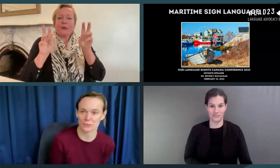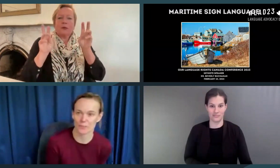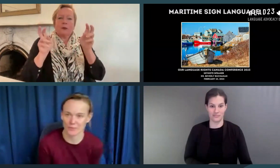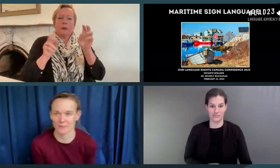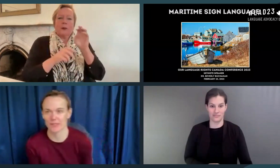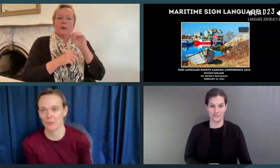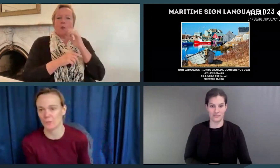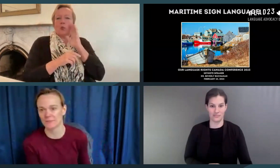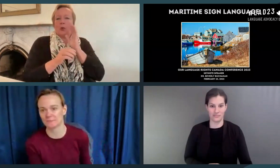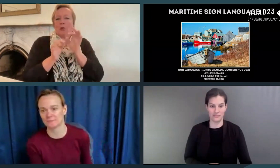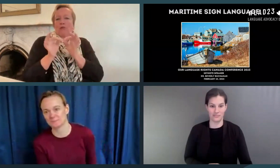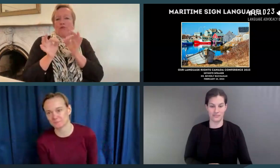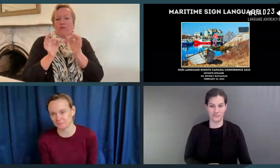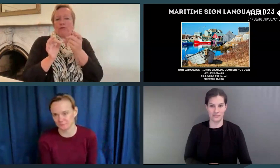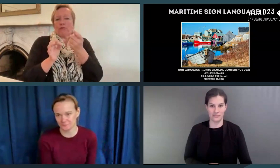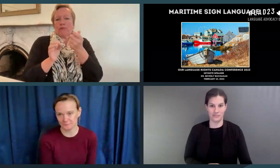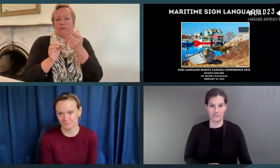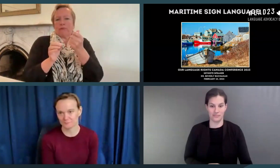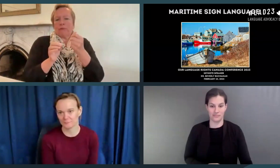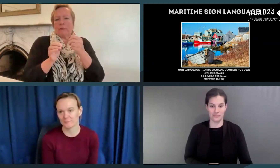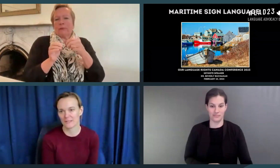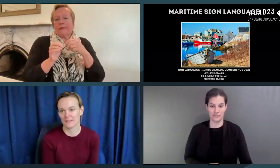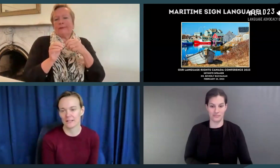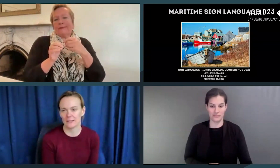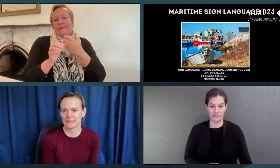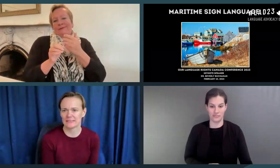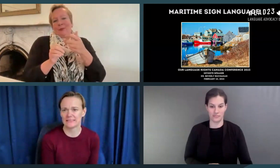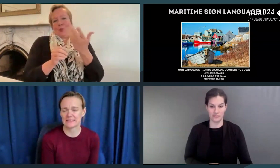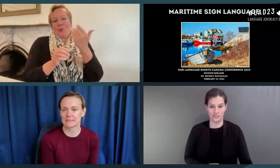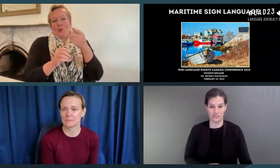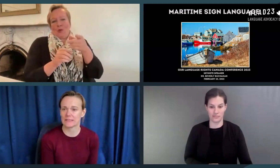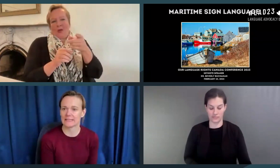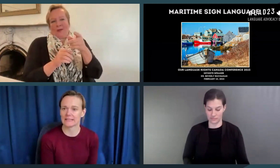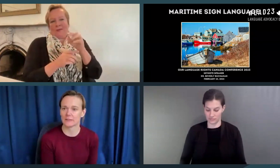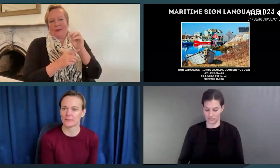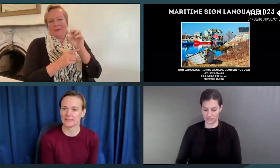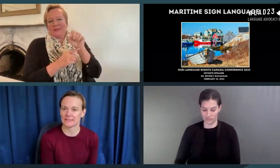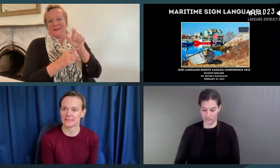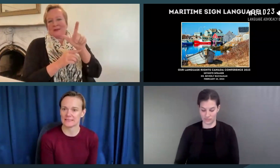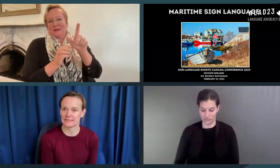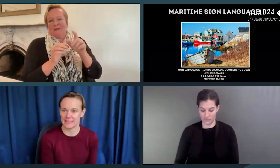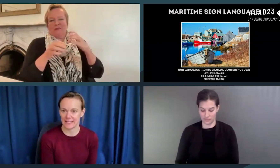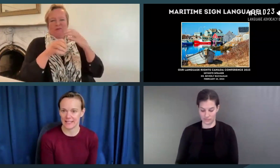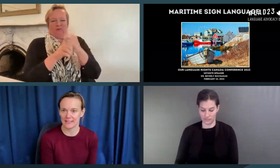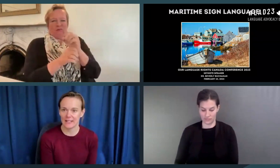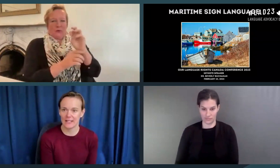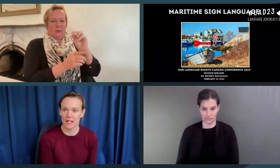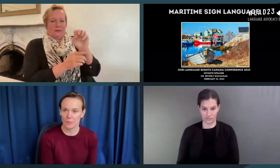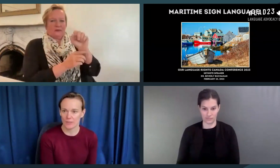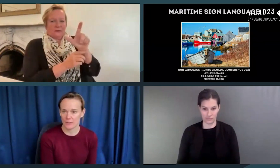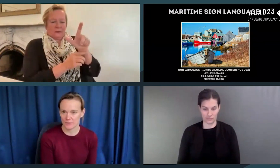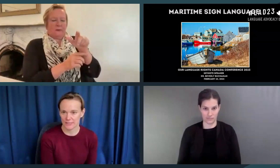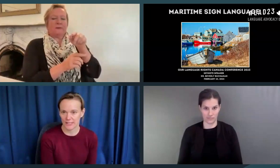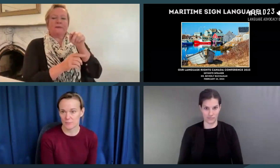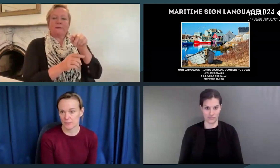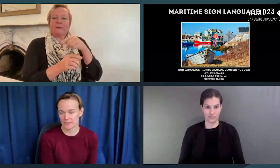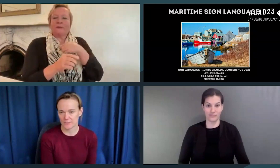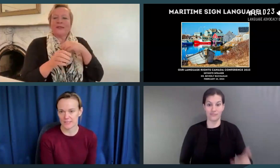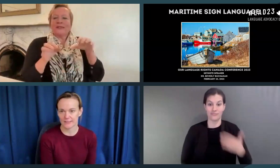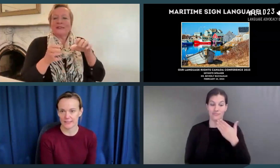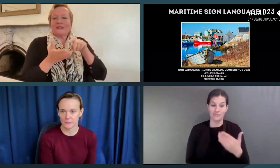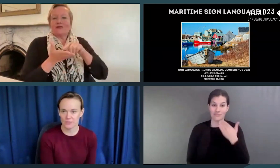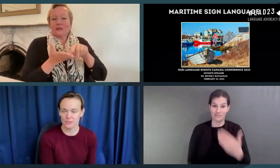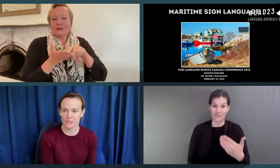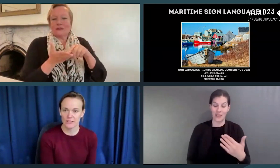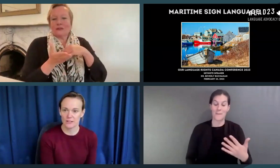cette langue-là pendant toute ma vie. Je vais vous expliquer un peu aujourd'hui au sujet de la langue des signes